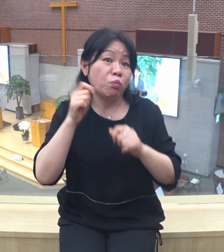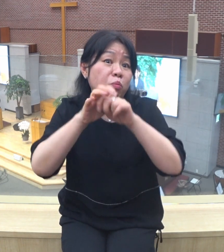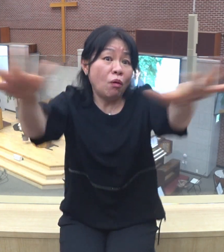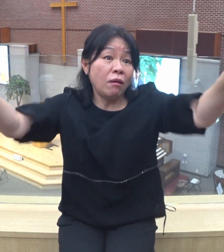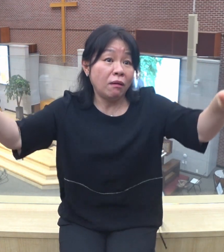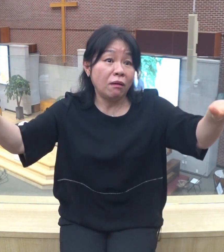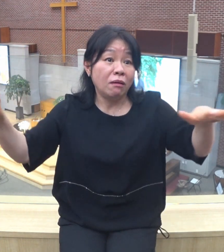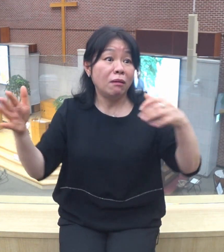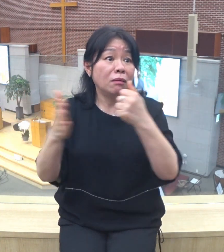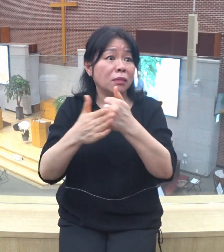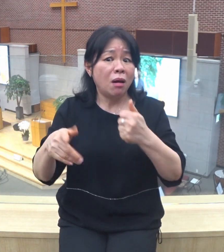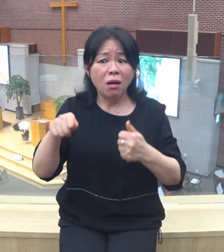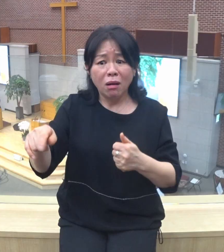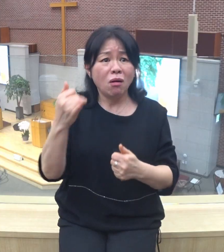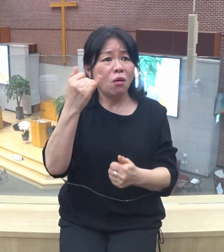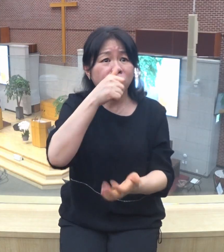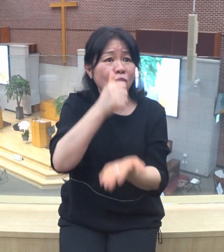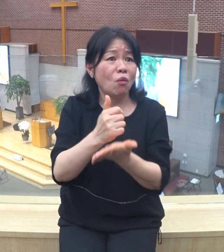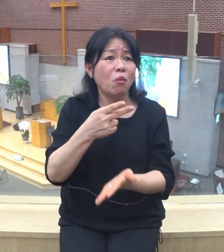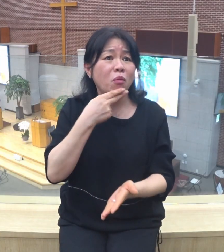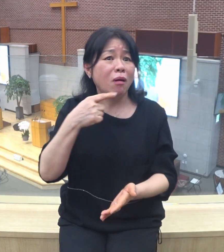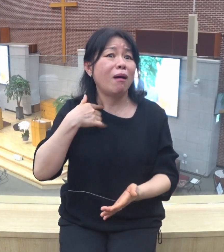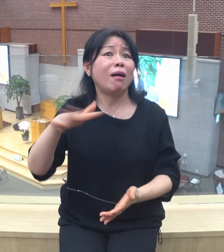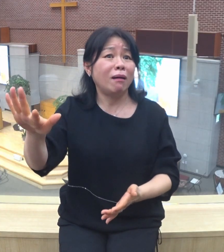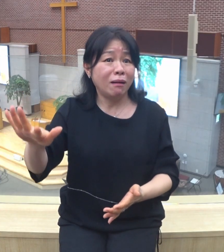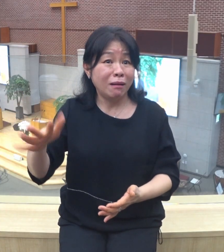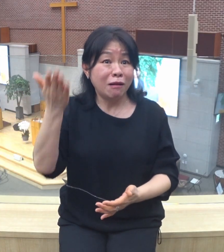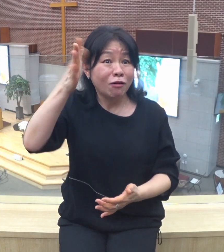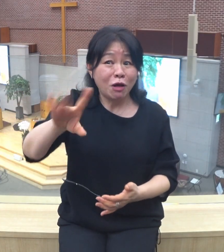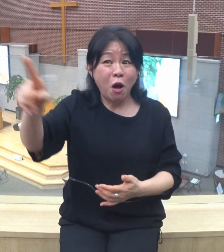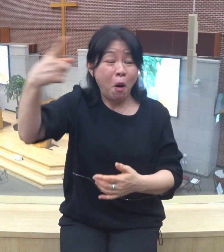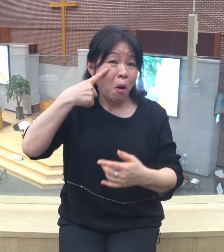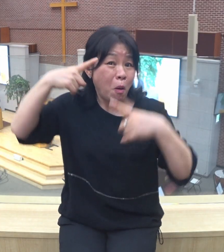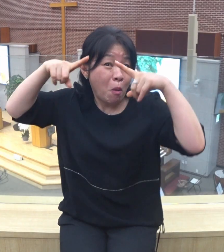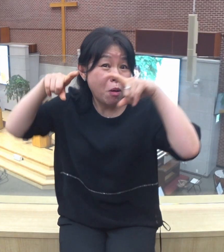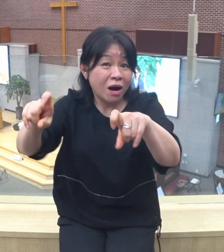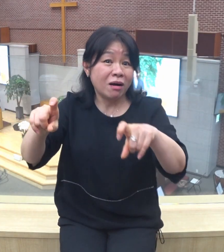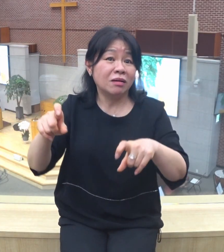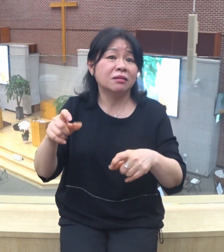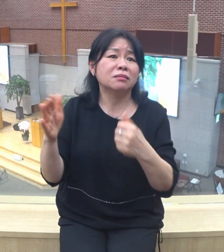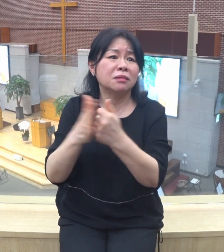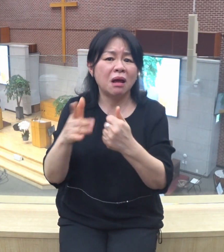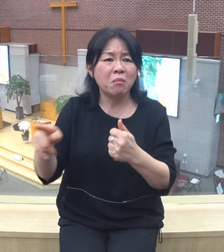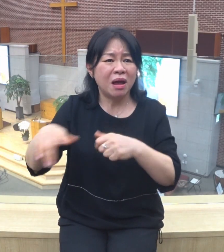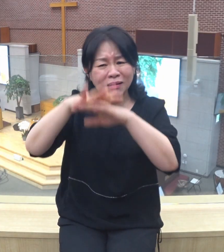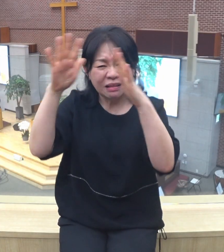초유의 관심사는 이분이 과연 이 토크 콘서트를 열 것인가 라는